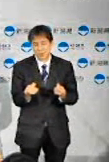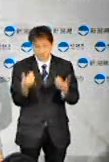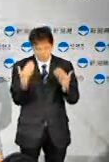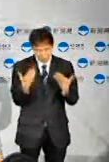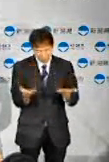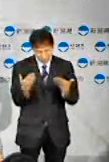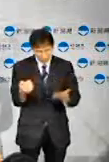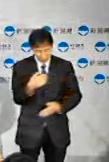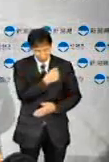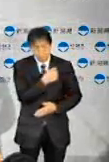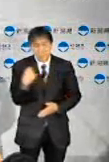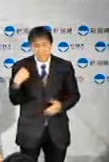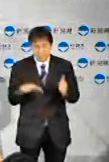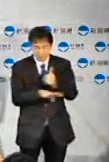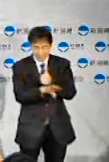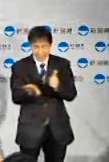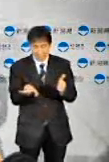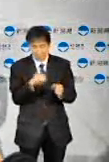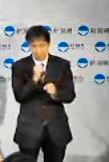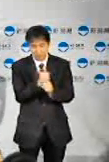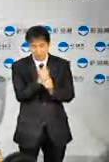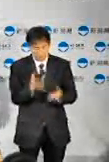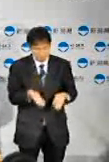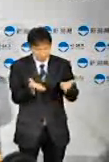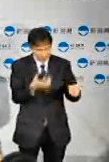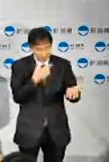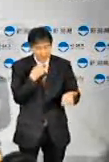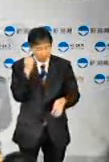を作ってあげたいと思います。